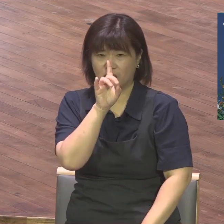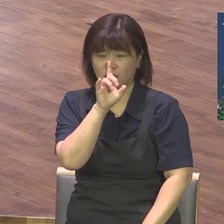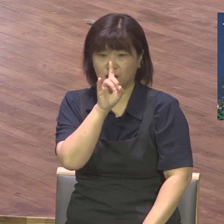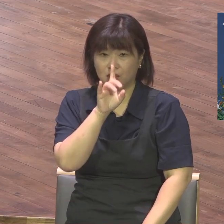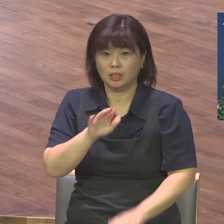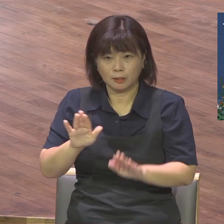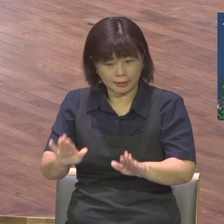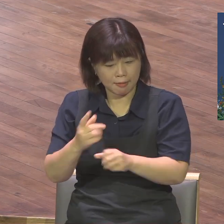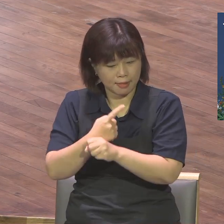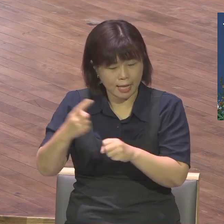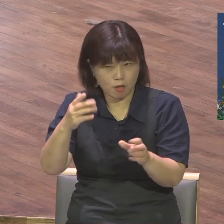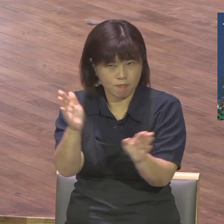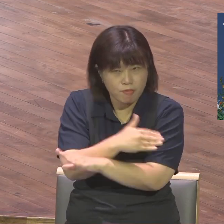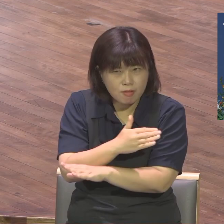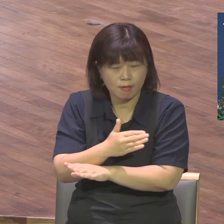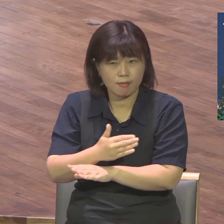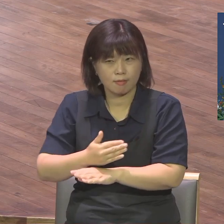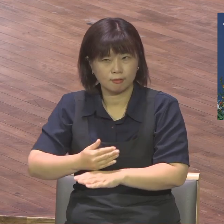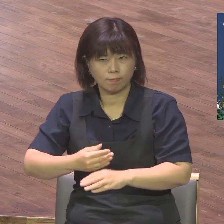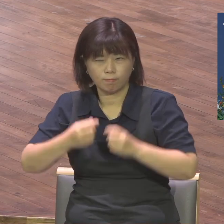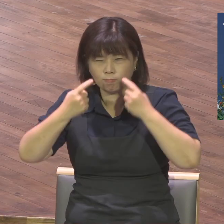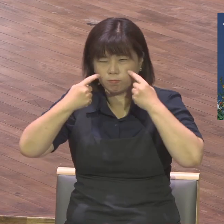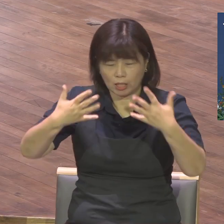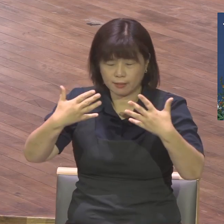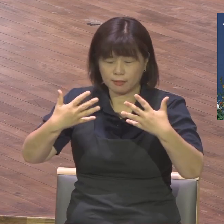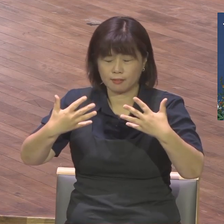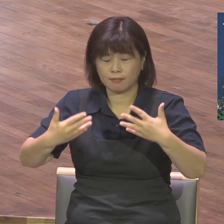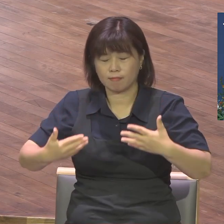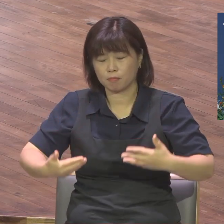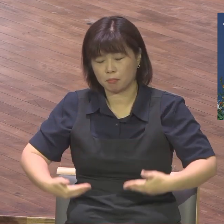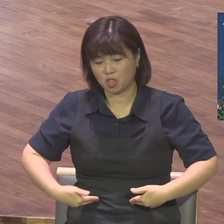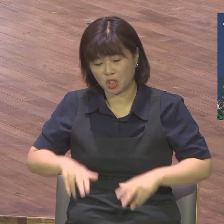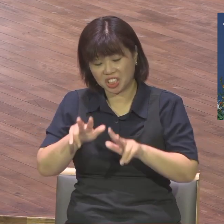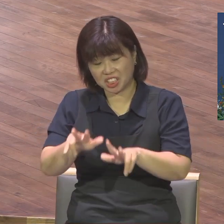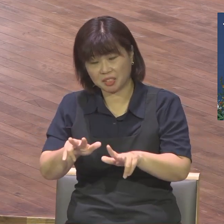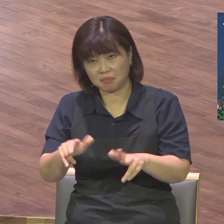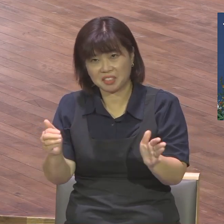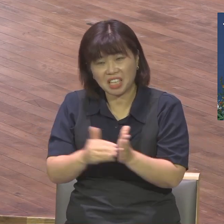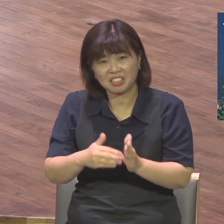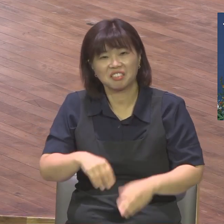그렇게 무능 자체가 아니고 절대 안 됩니다. 목숨 생을